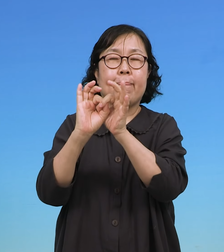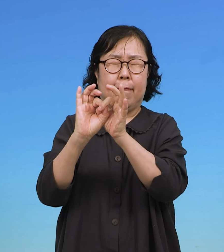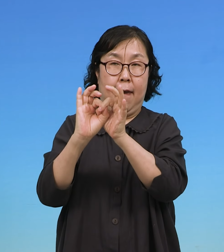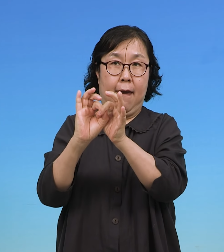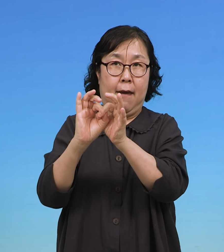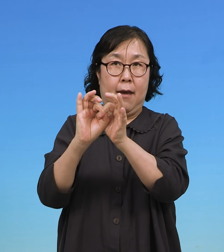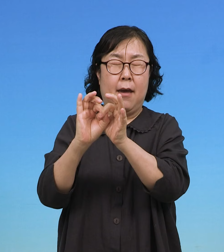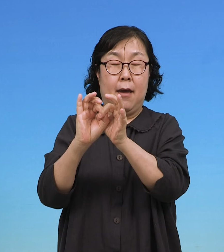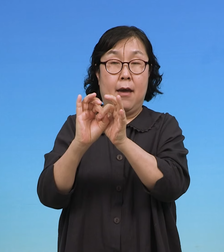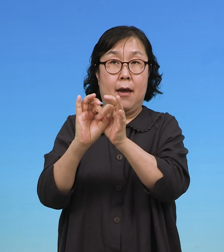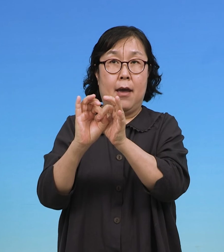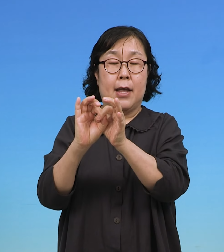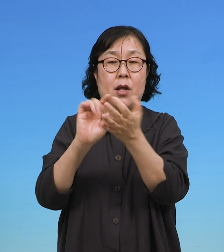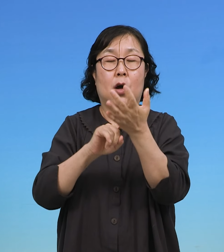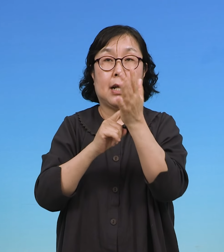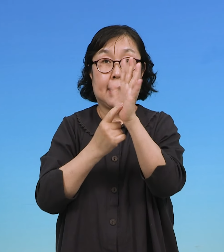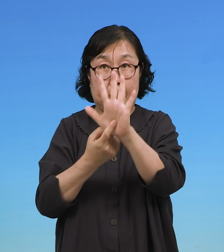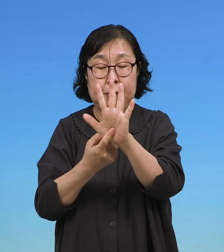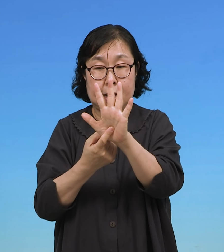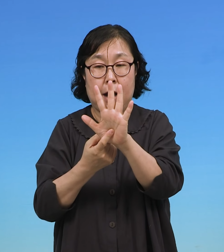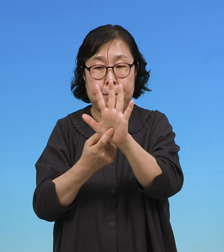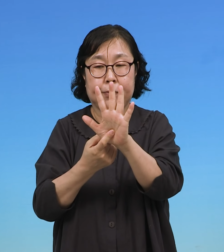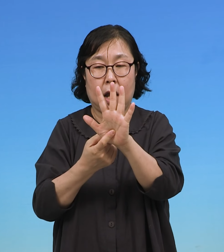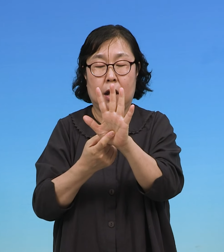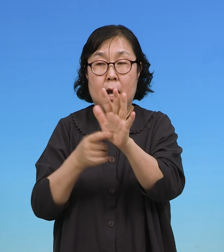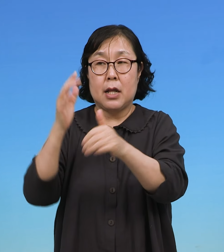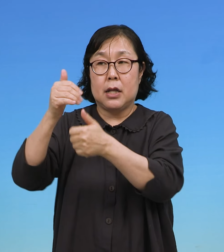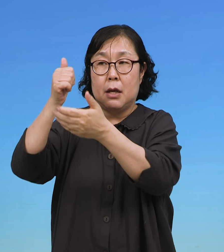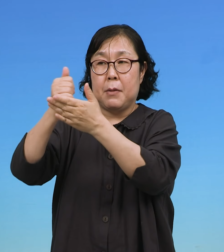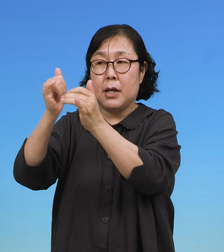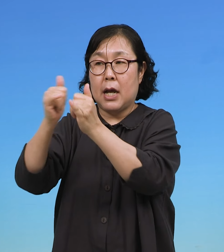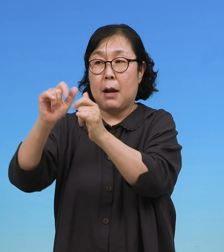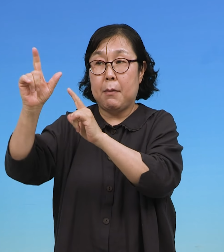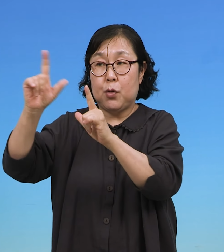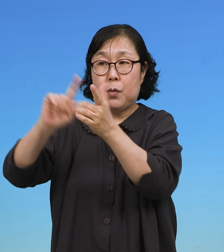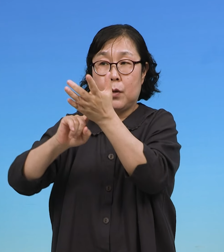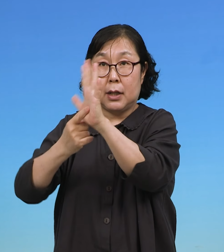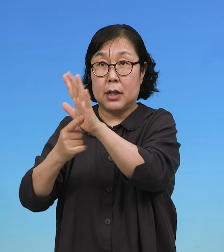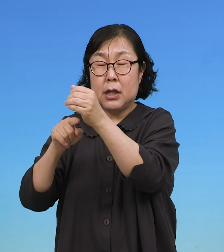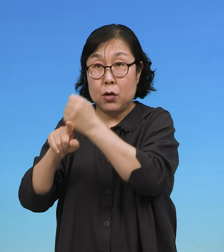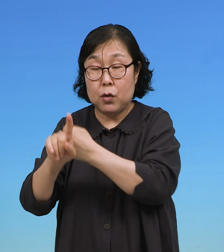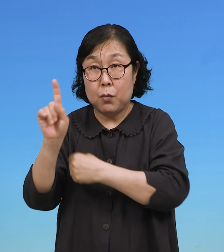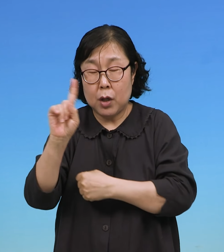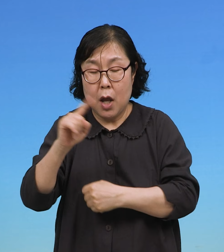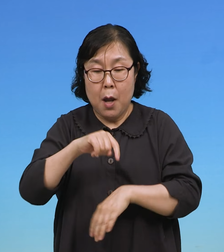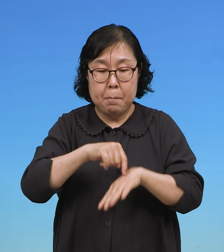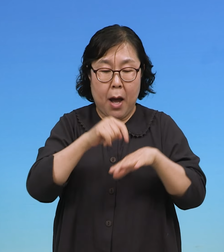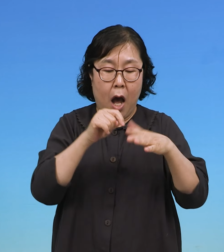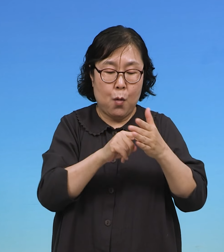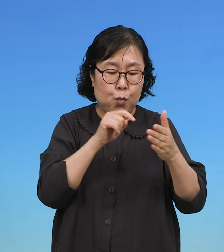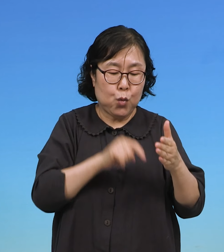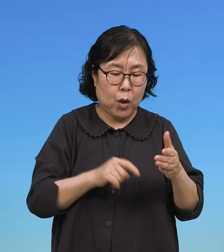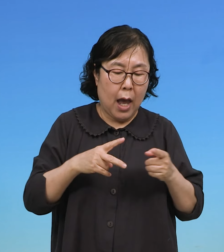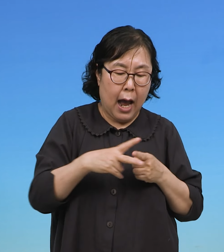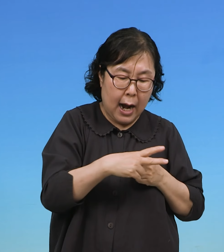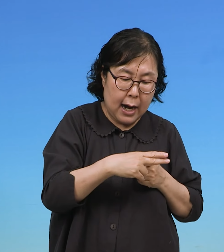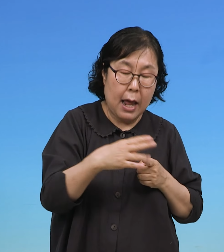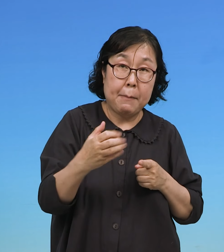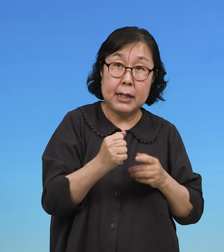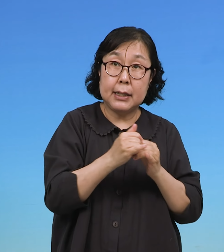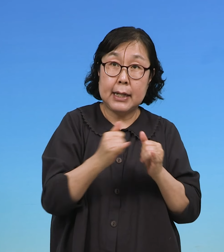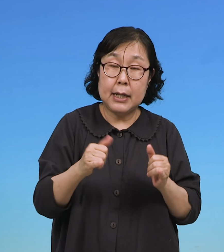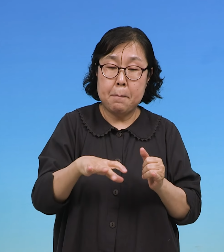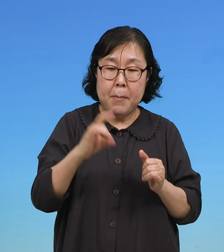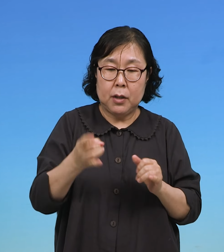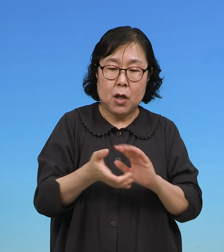왜 하나님이 지금 나그네의 모습으로 아브라함에게 나타나셨느냐? 왜냐하니까 이 마음의 할례를 받은 자는 제일